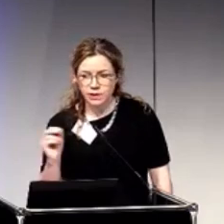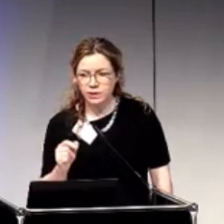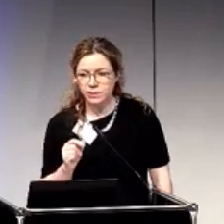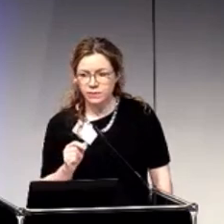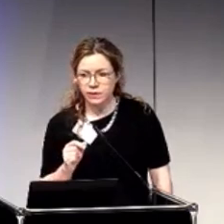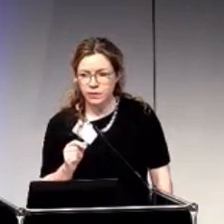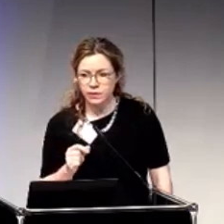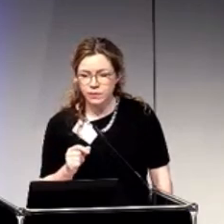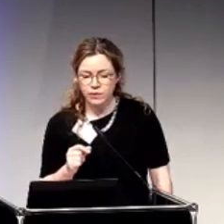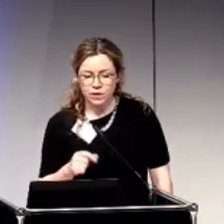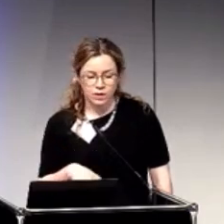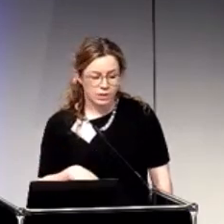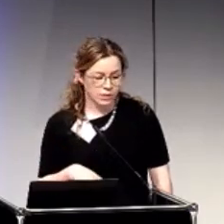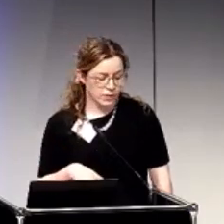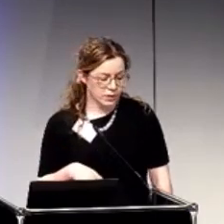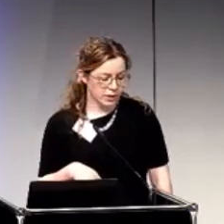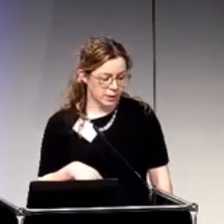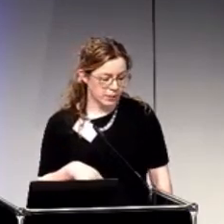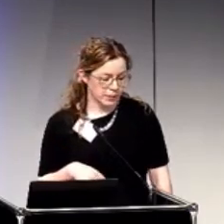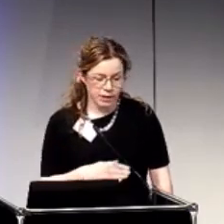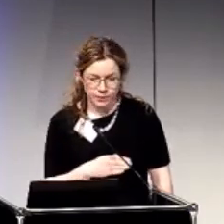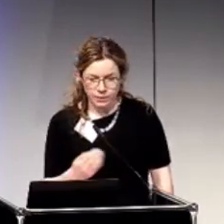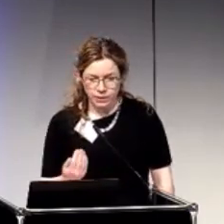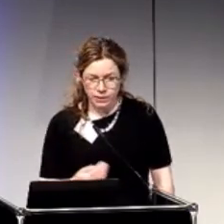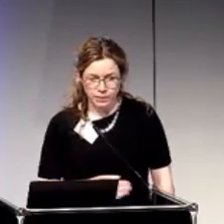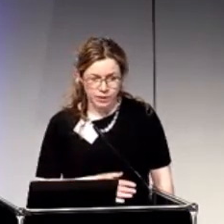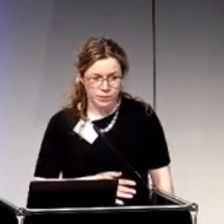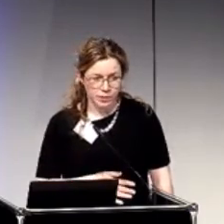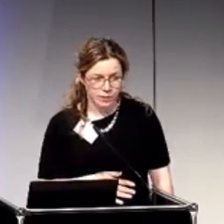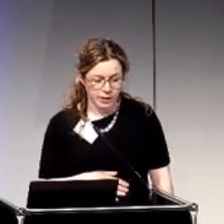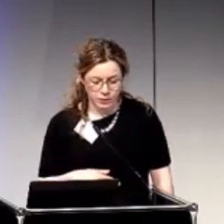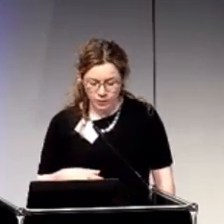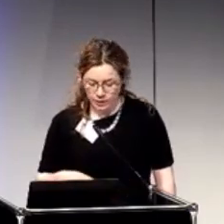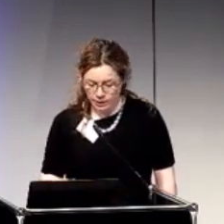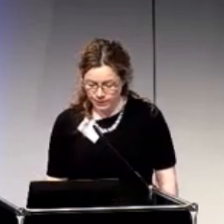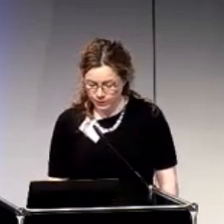untertitelten Videos. Und genau, diese Menschen möchte man natürlich mitnehmen.